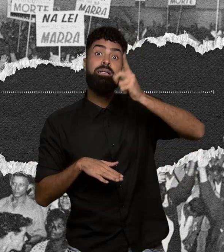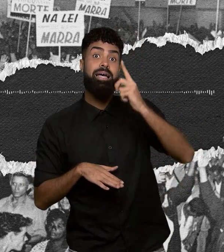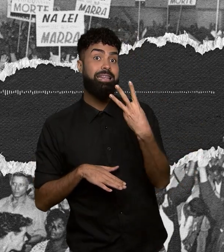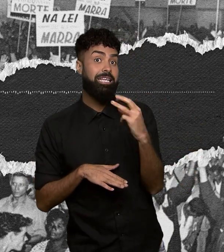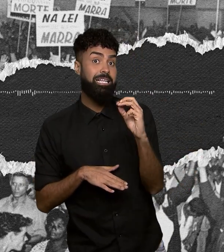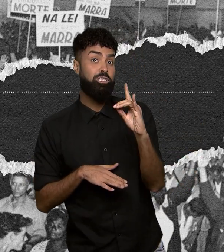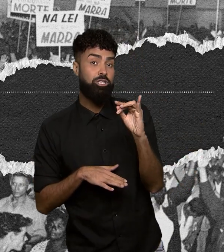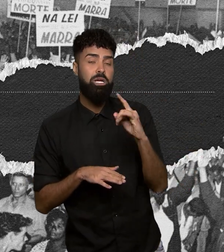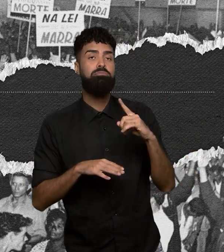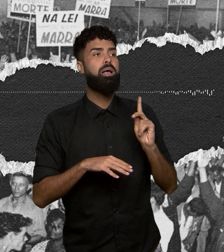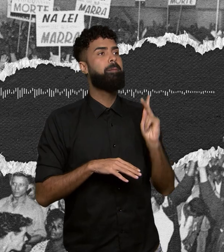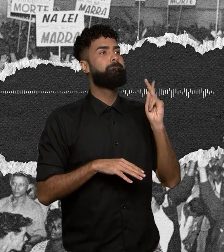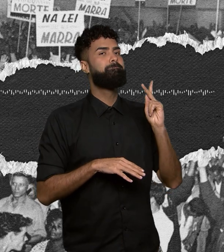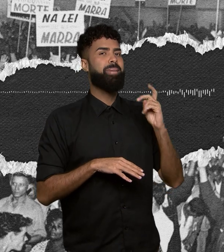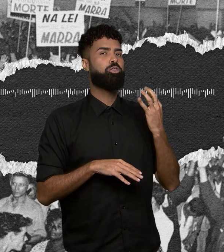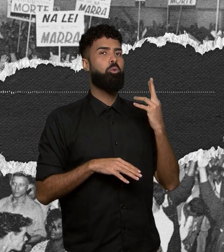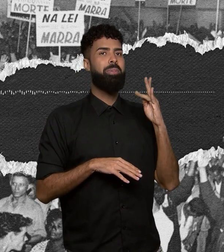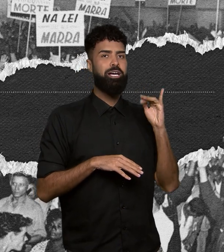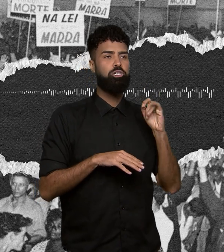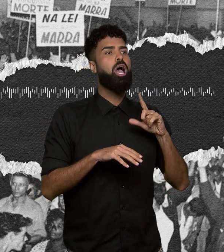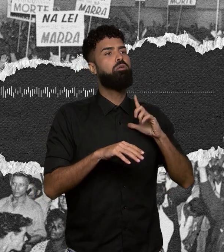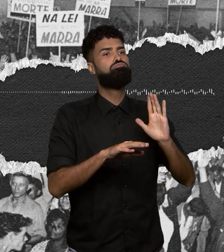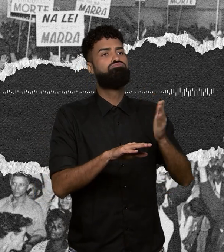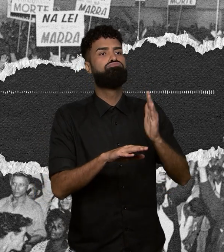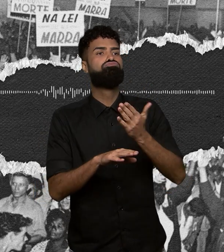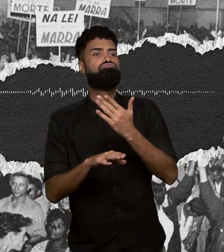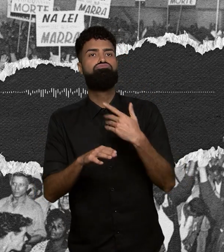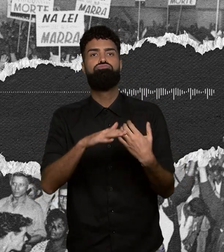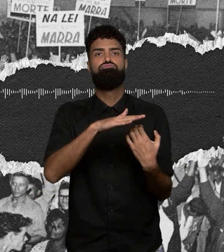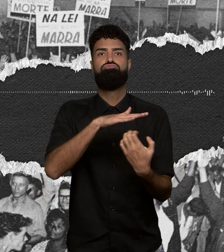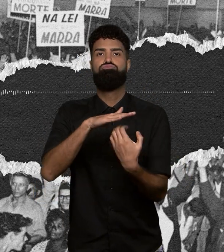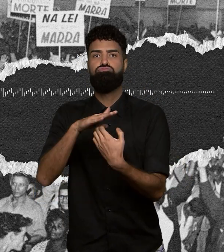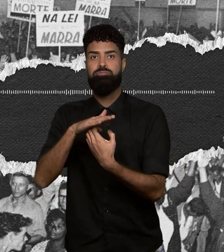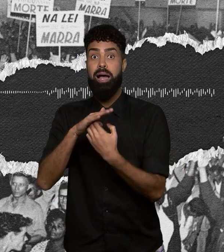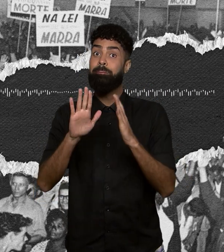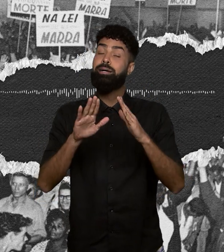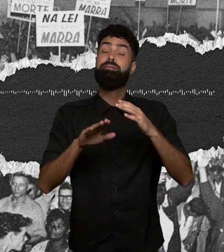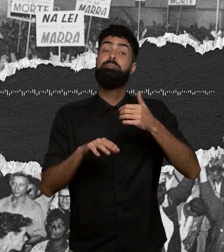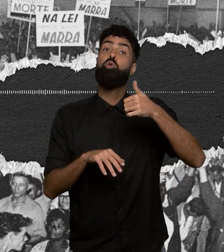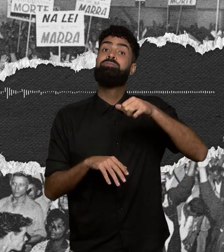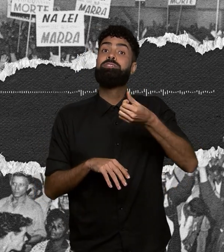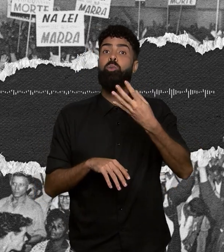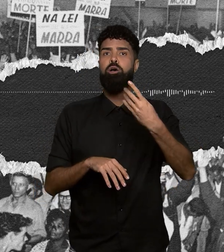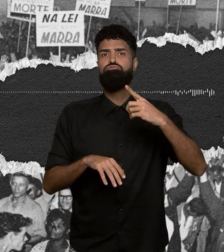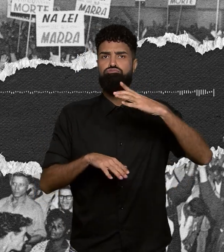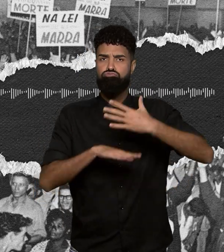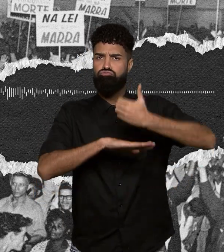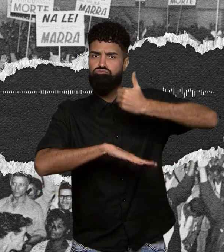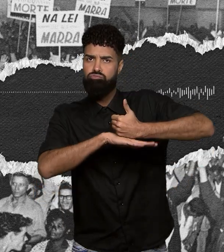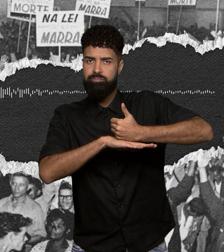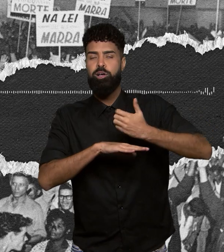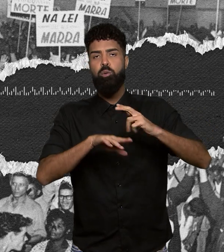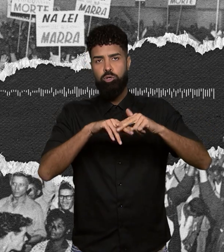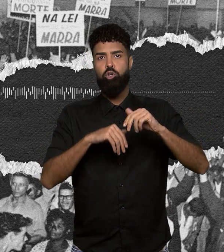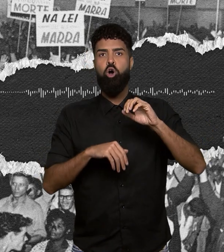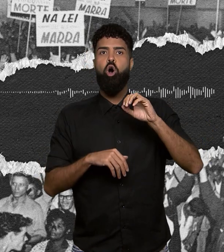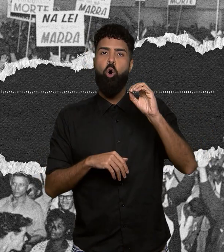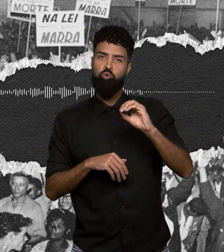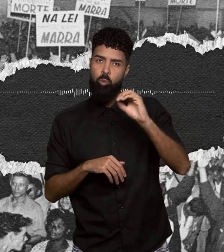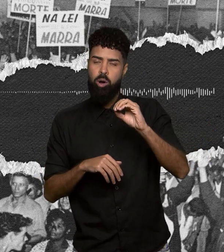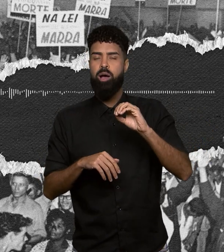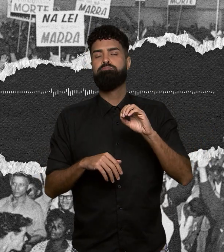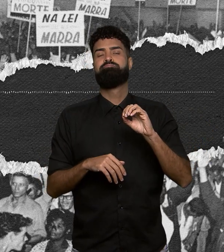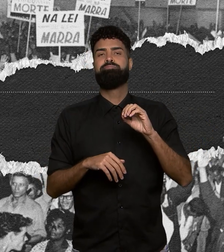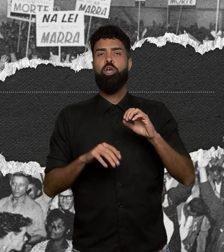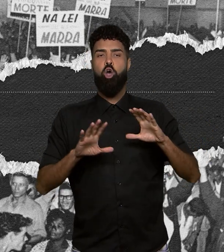desapropriação das empresas mas veio o golpe e em outubro de 64 o conselho de administração da Petrobrás se posicionou contra